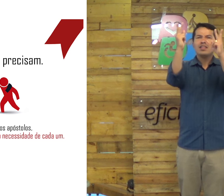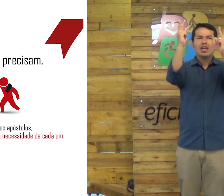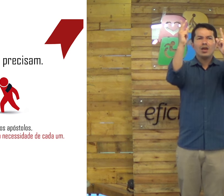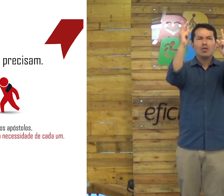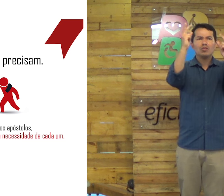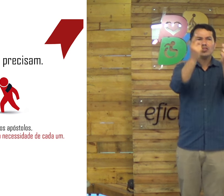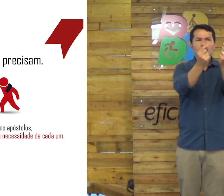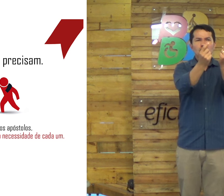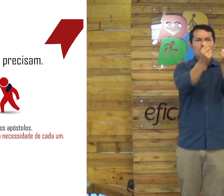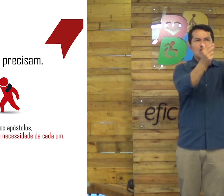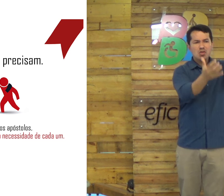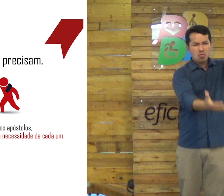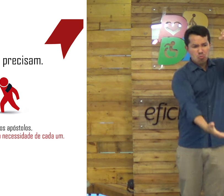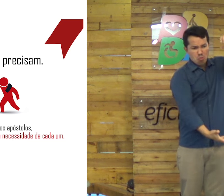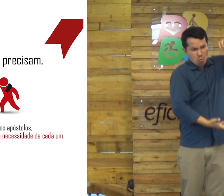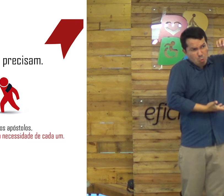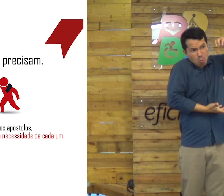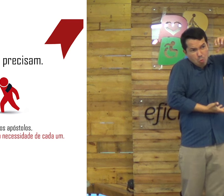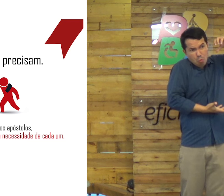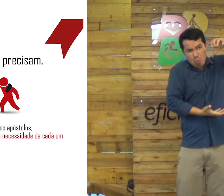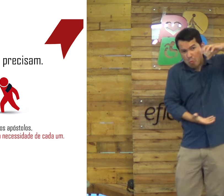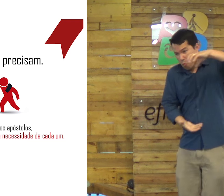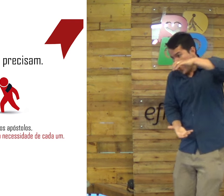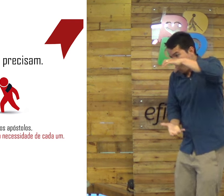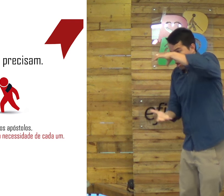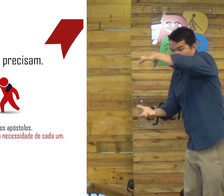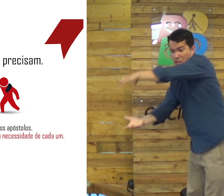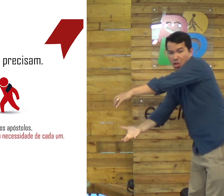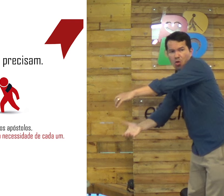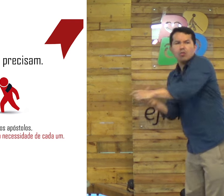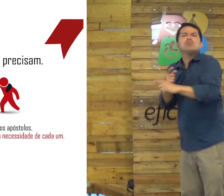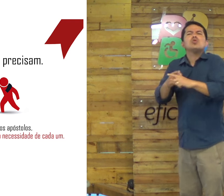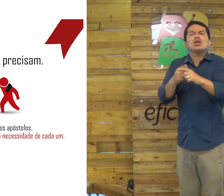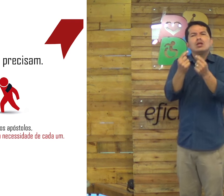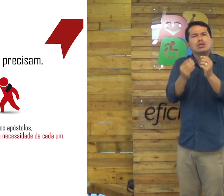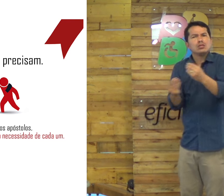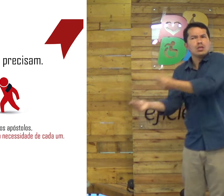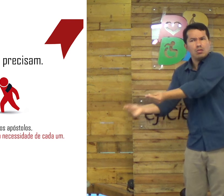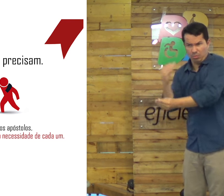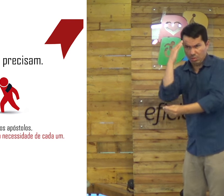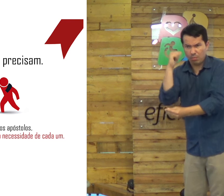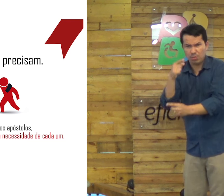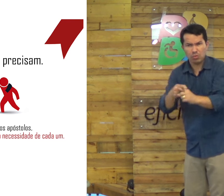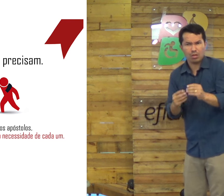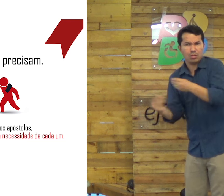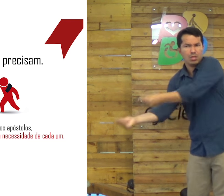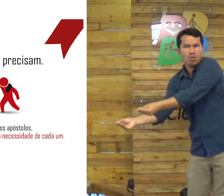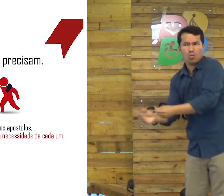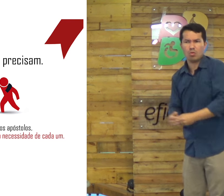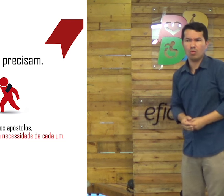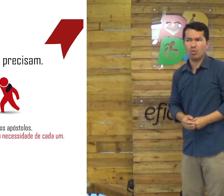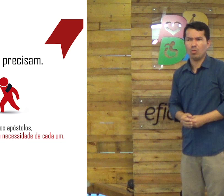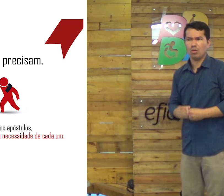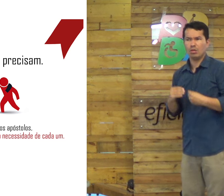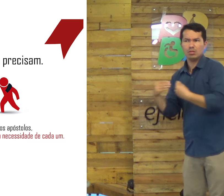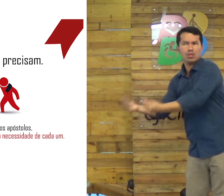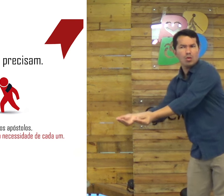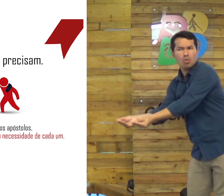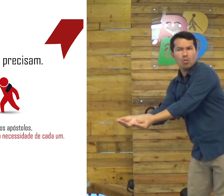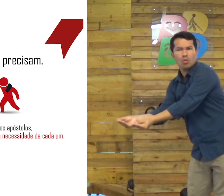Barnabé vendeu, recebeu a plantinha de dinheiro, e entregou para os apóstolos, sabe por que entregou? O